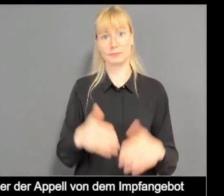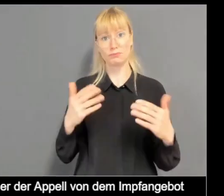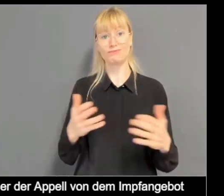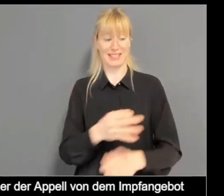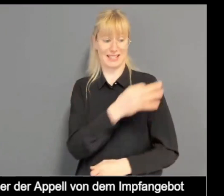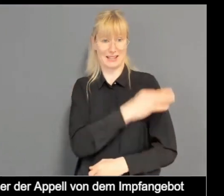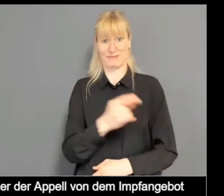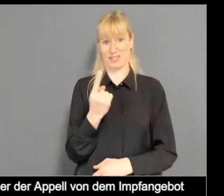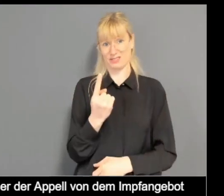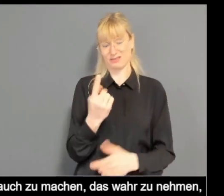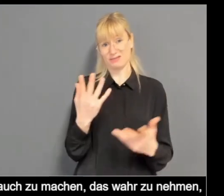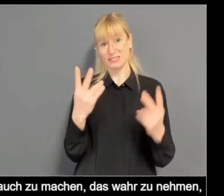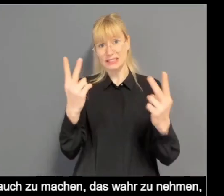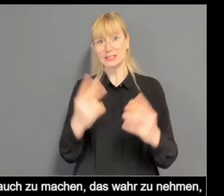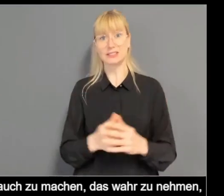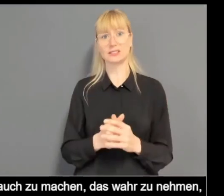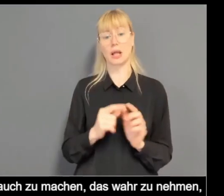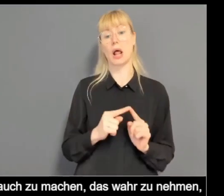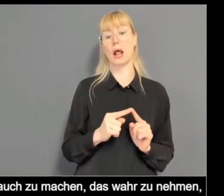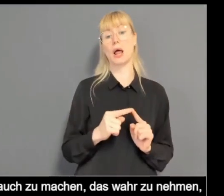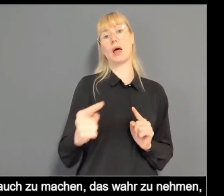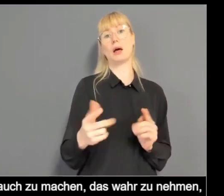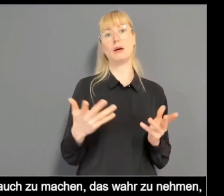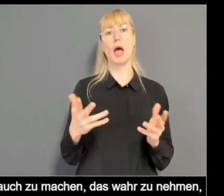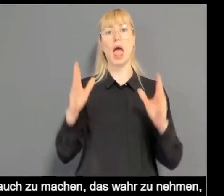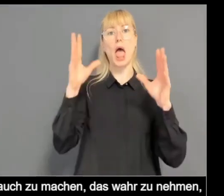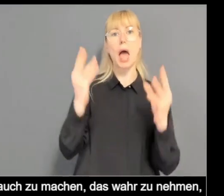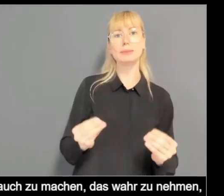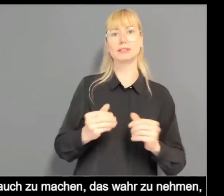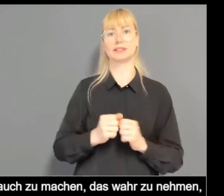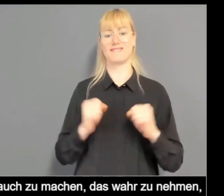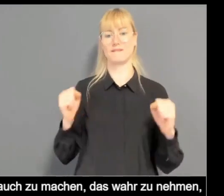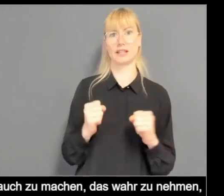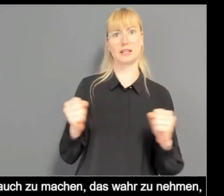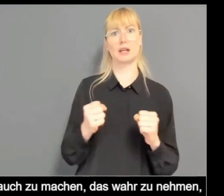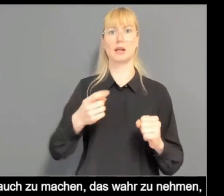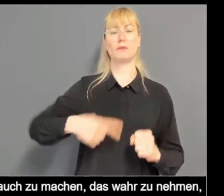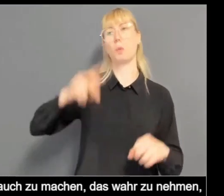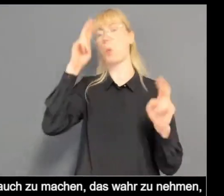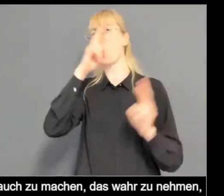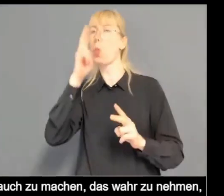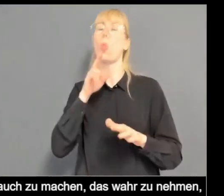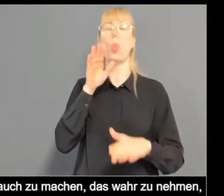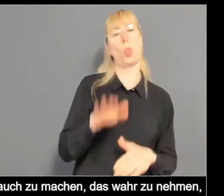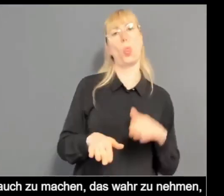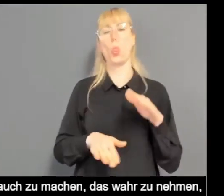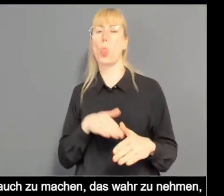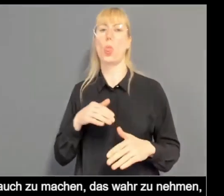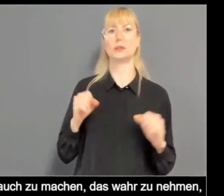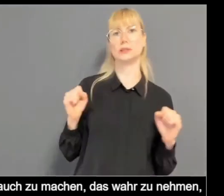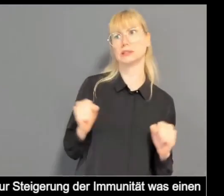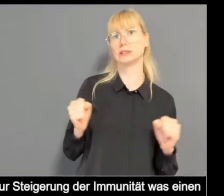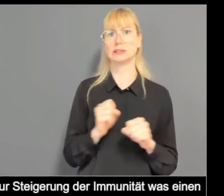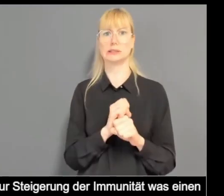Das heißt, Impfen macht den Unterschied und wir müssen einfach auch jetzt schon an den Herbst denken und an den Winter denken, dass wir da nicht wieder in